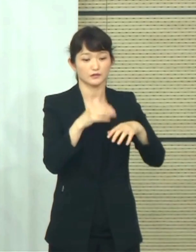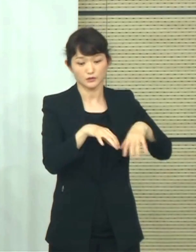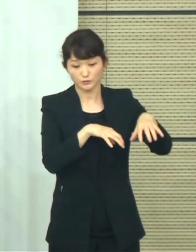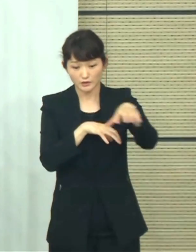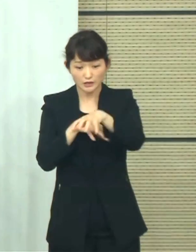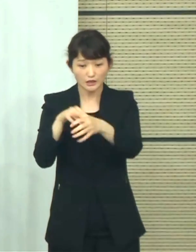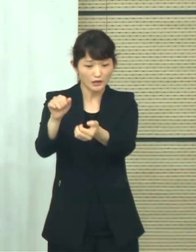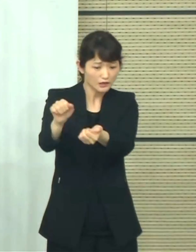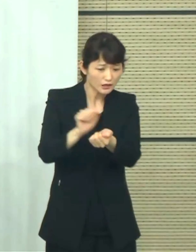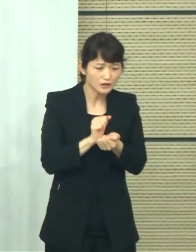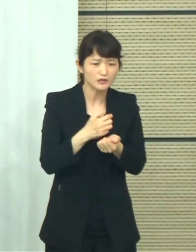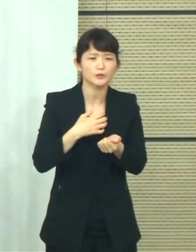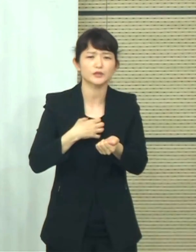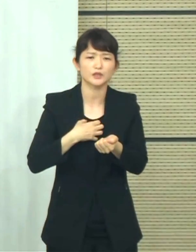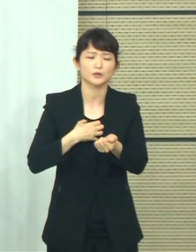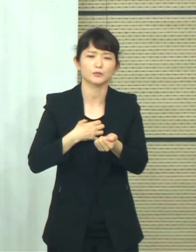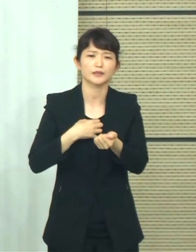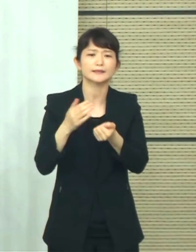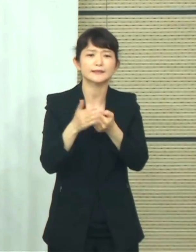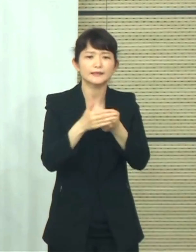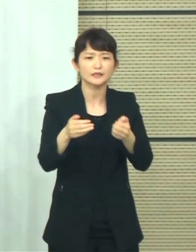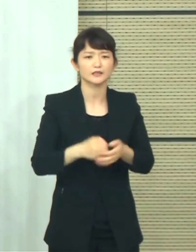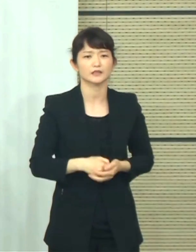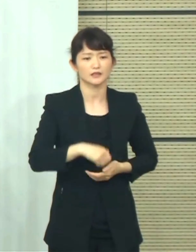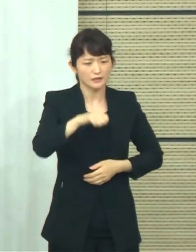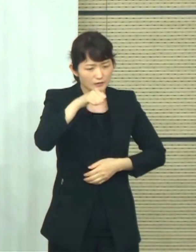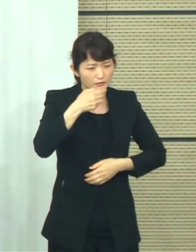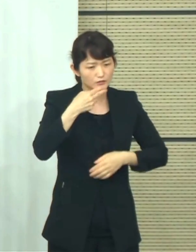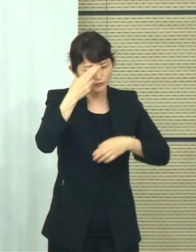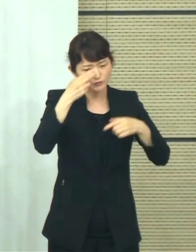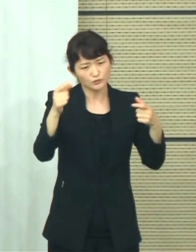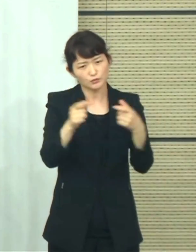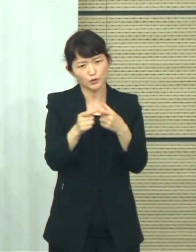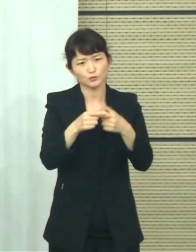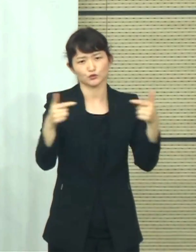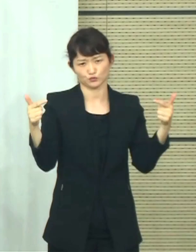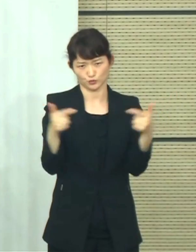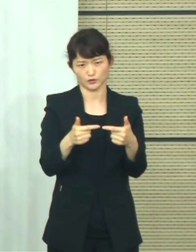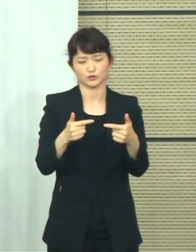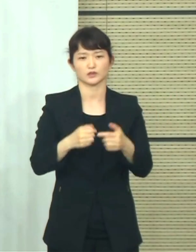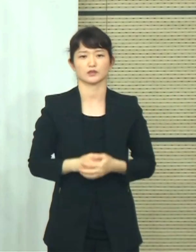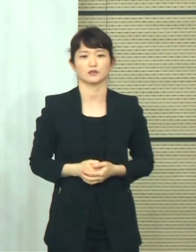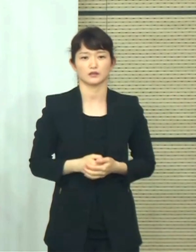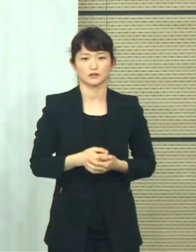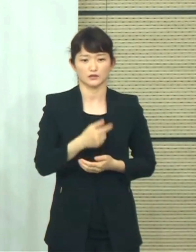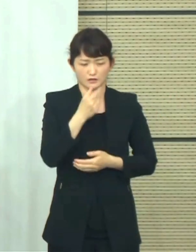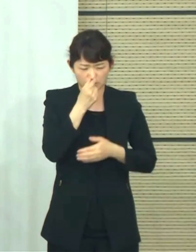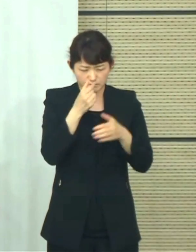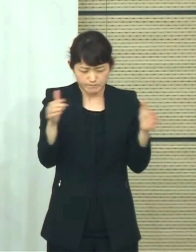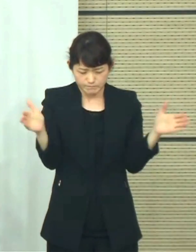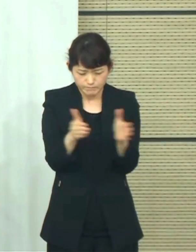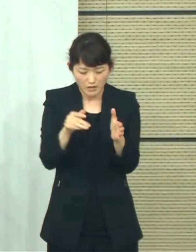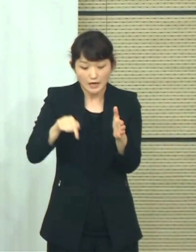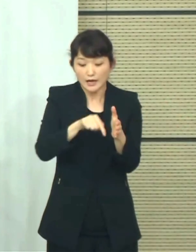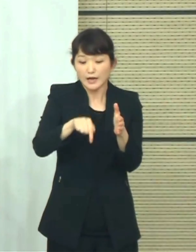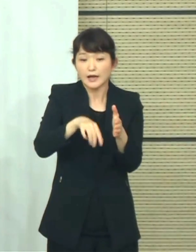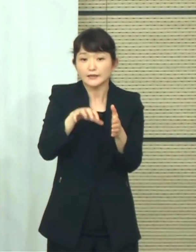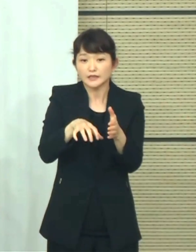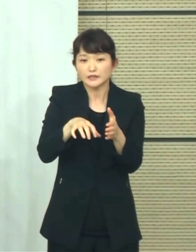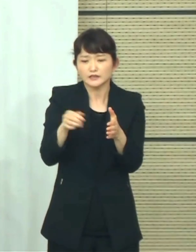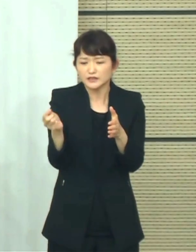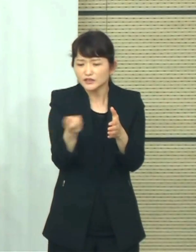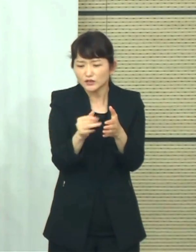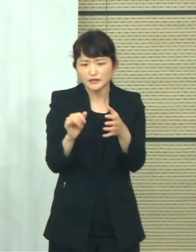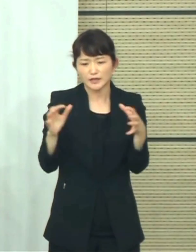감염 위험이 커지고 있는 만큼 식사, 음주 모임을 자제해 주시고 밀폐된 실내에서 다수가